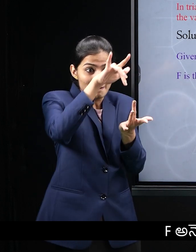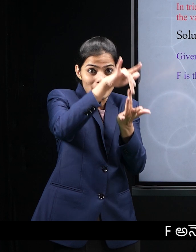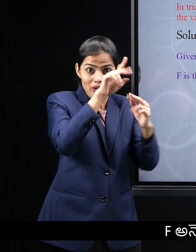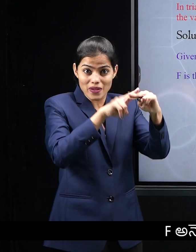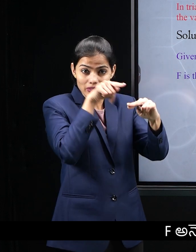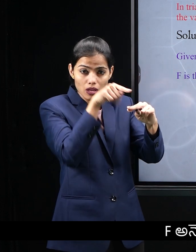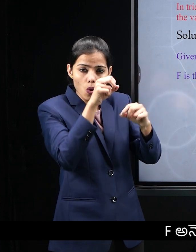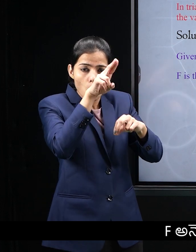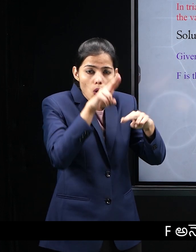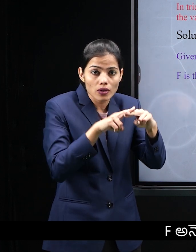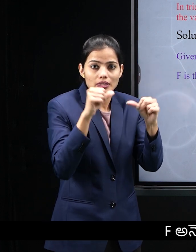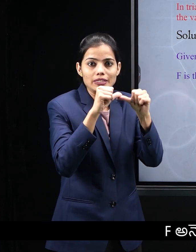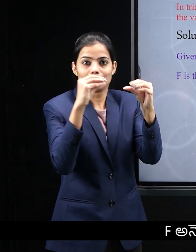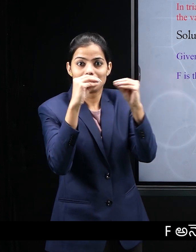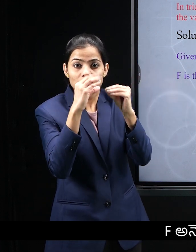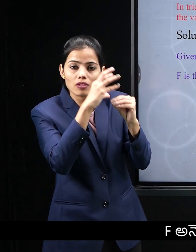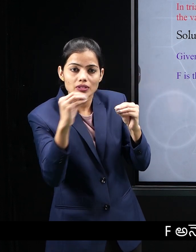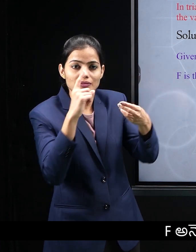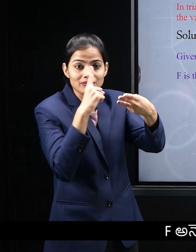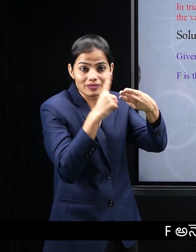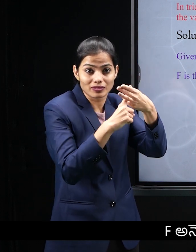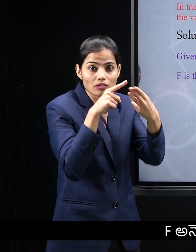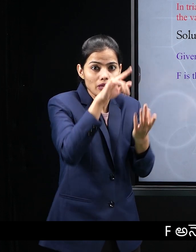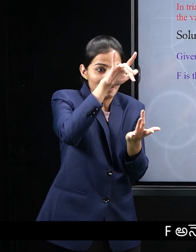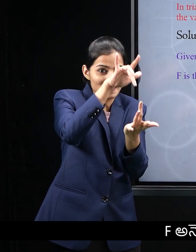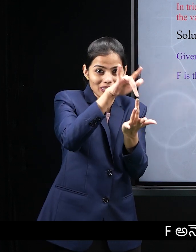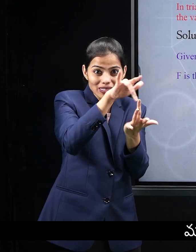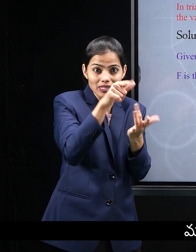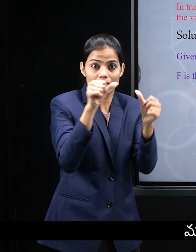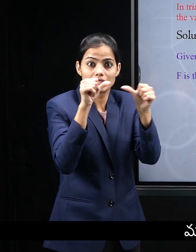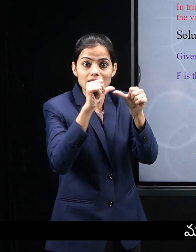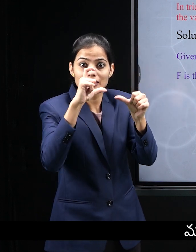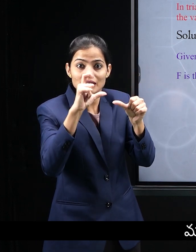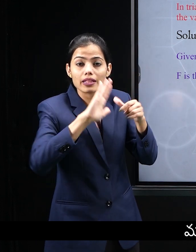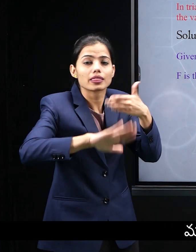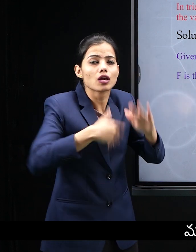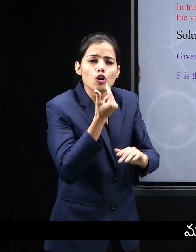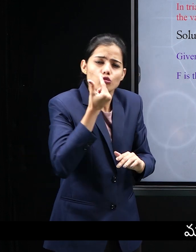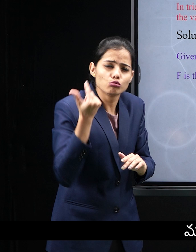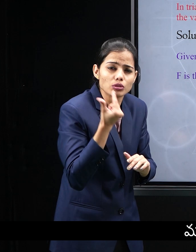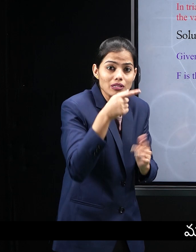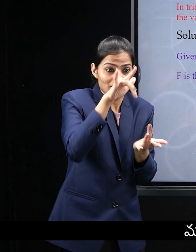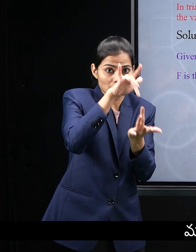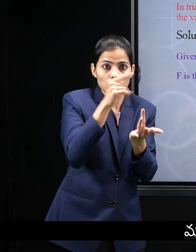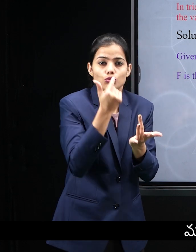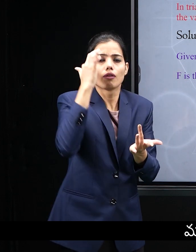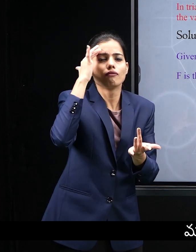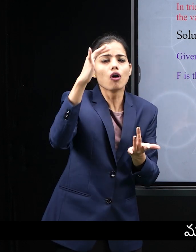అనేది ఏబీ యొక్క మధ్య బిందువు మరియు ఈ అనేది ఏసీ యొక్క మధ్య